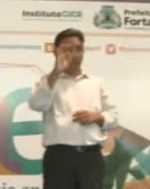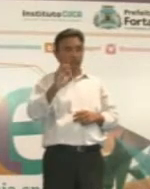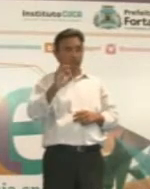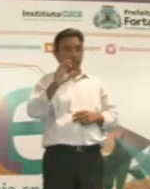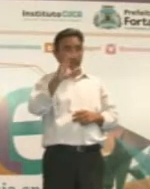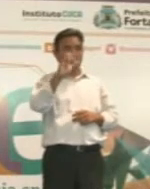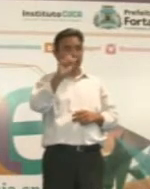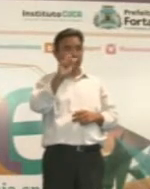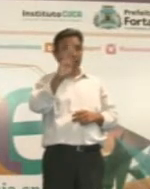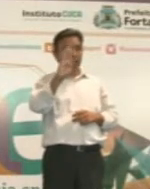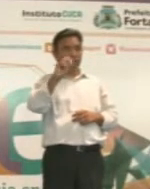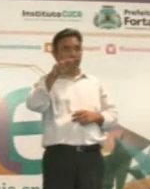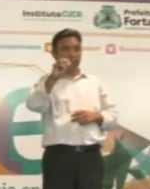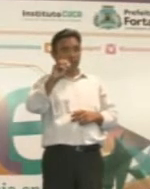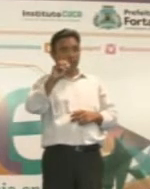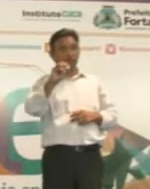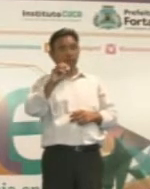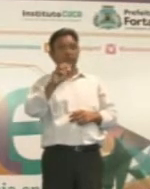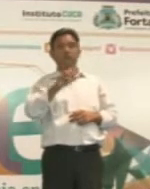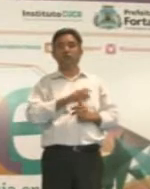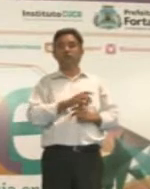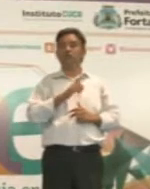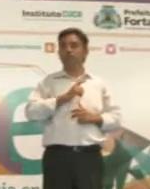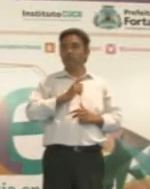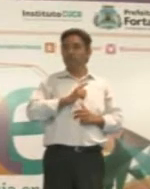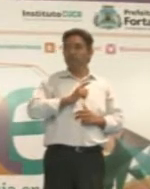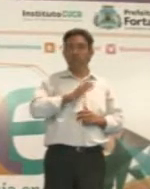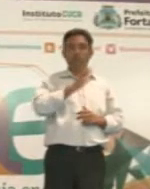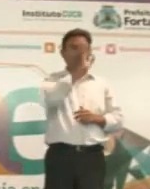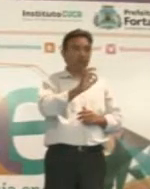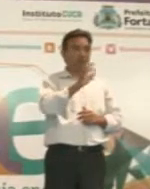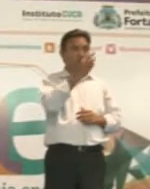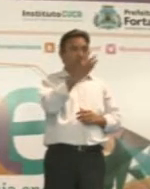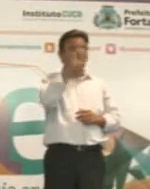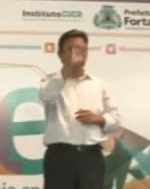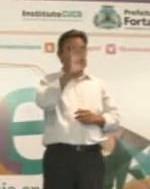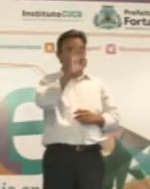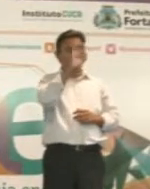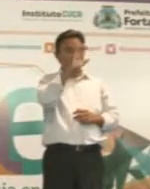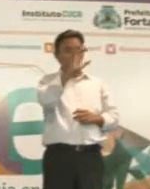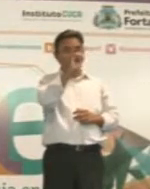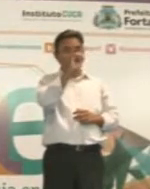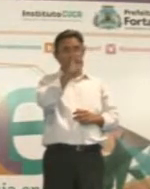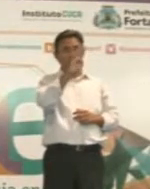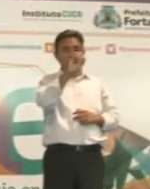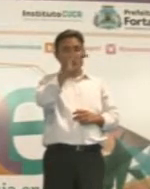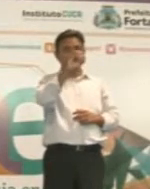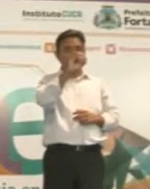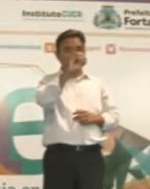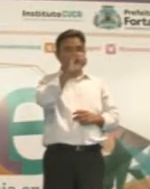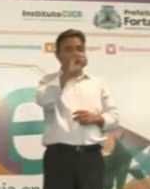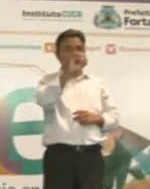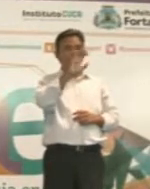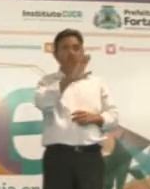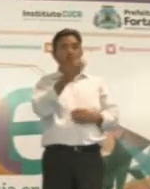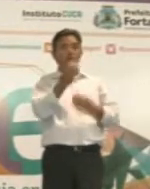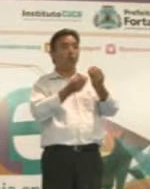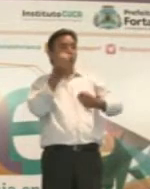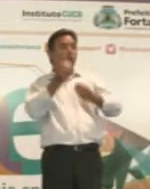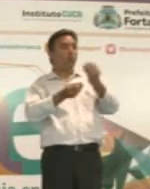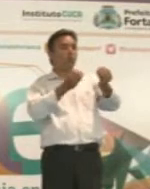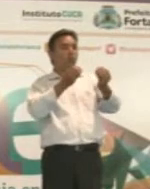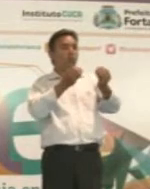3,3% de carbono. Então, o ferro Cusa, ele tem um percentual de 3,3% de carbono. Uma forma de